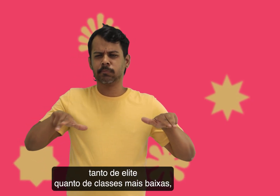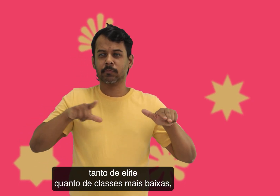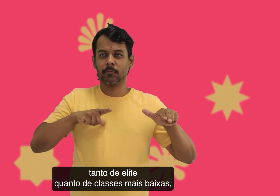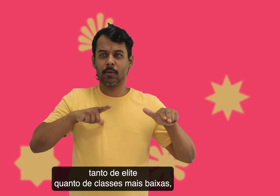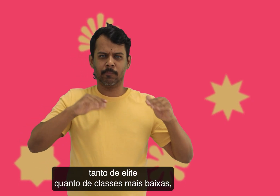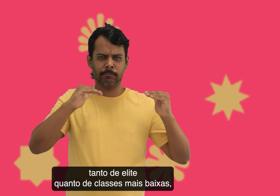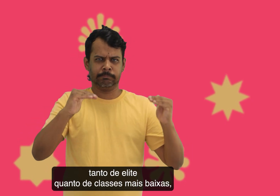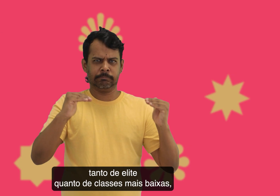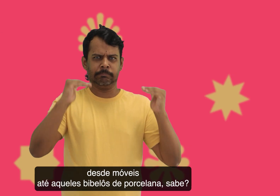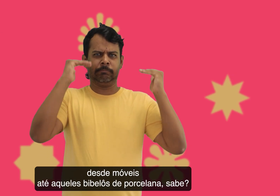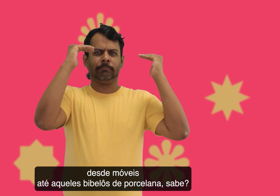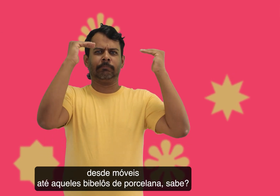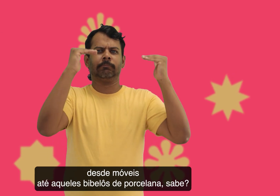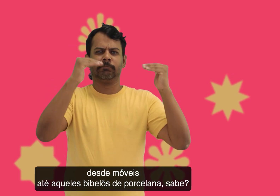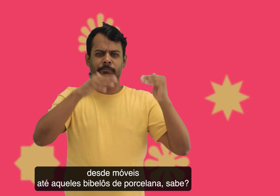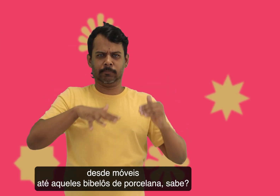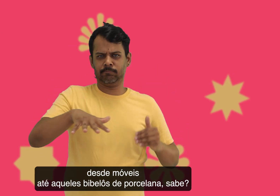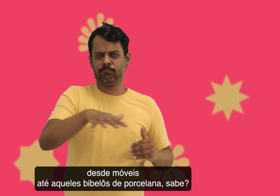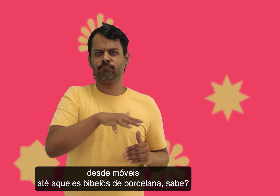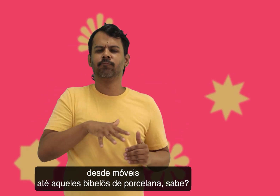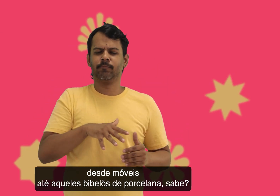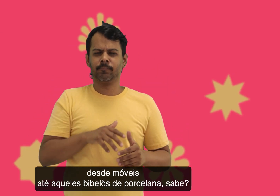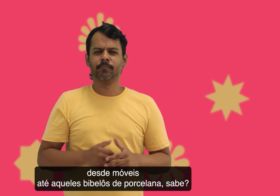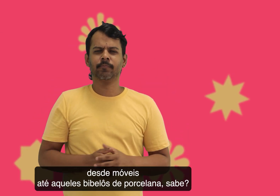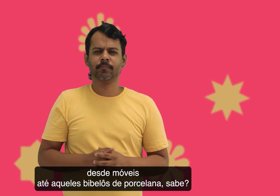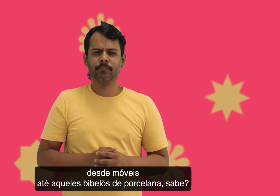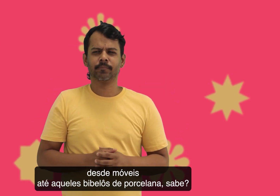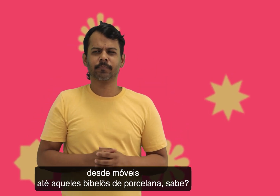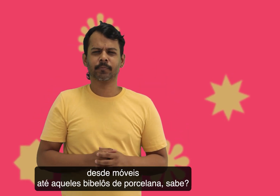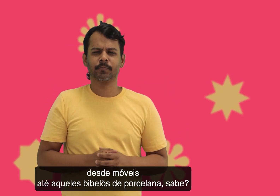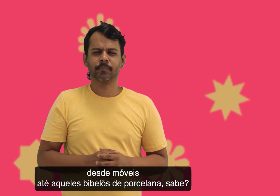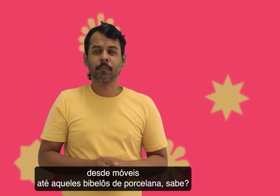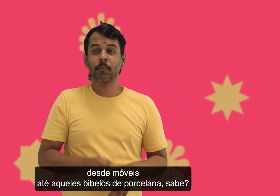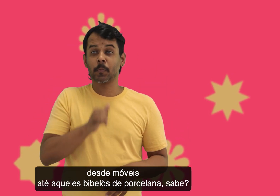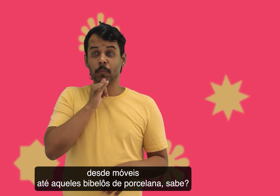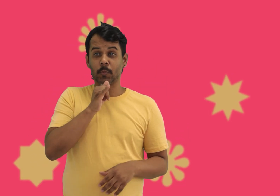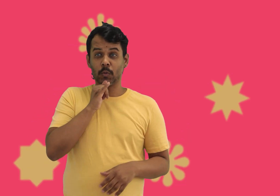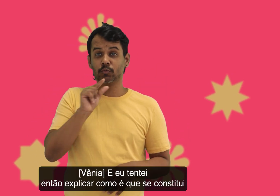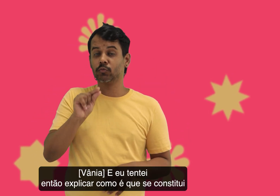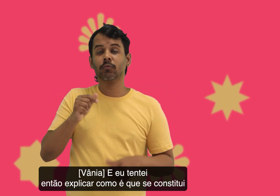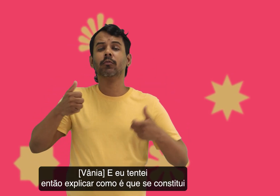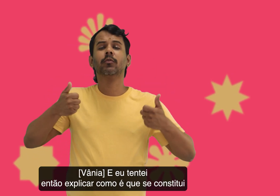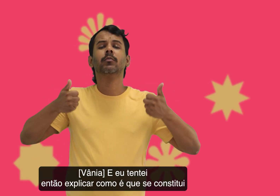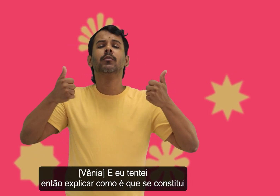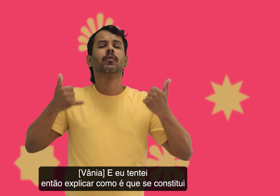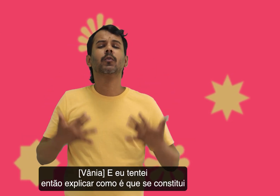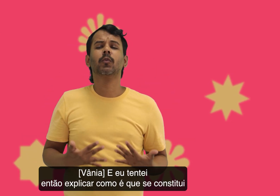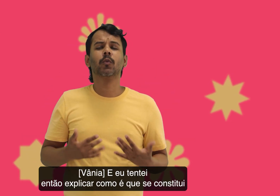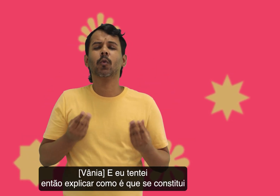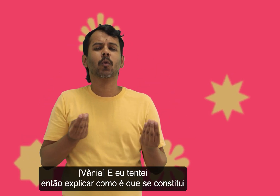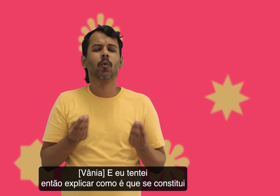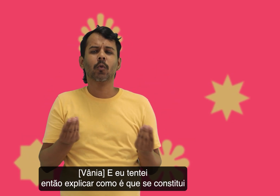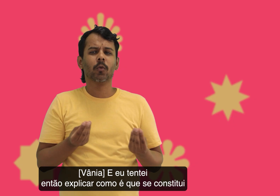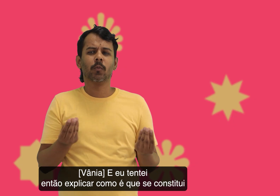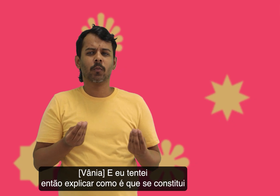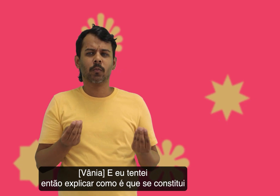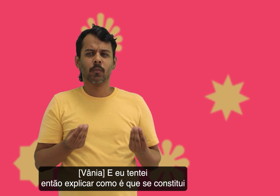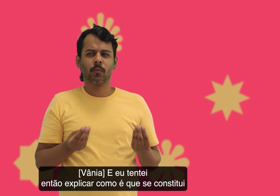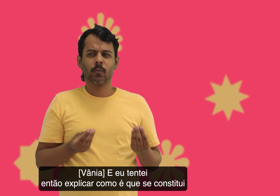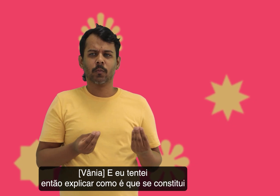classes mais baixas, desde móveis até aqueles bibelôs de porcelana, sabe? E eu tentei, então, explicar como é que